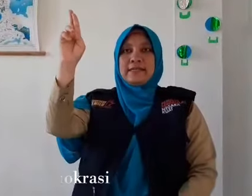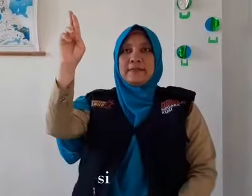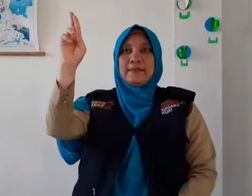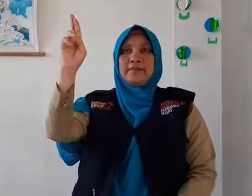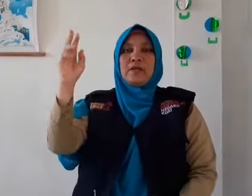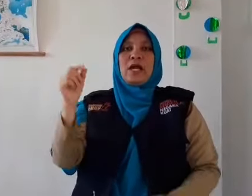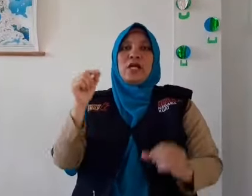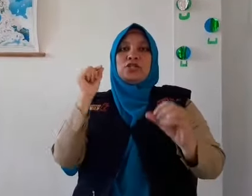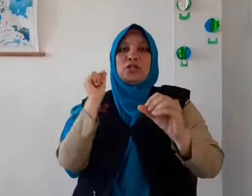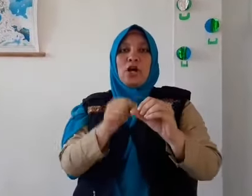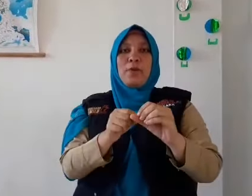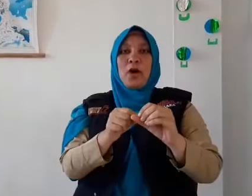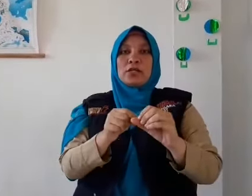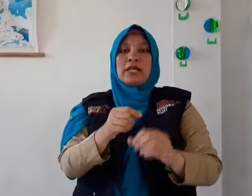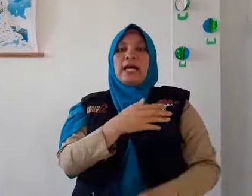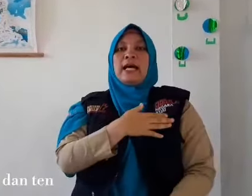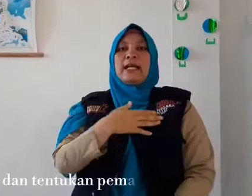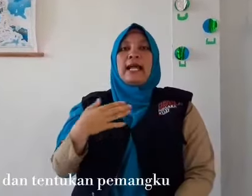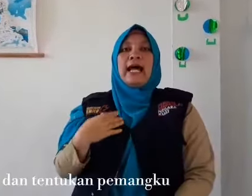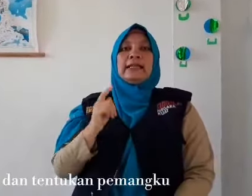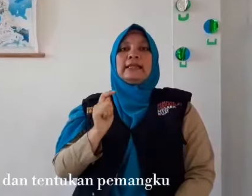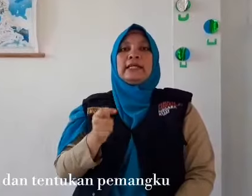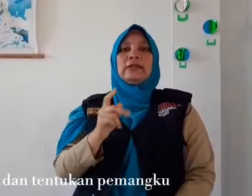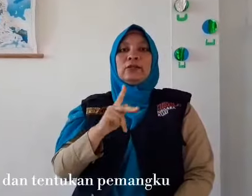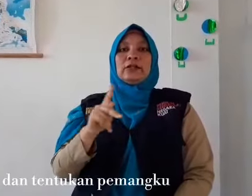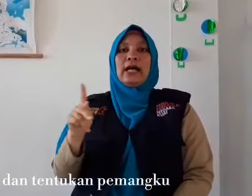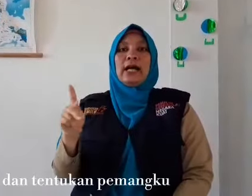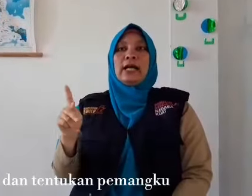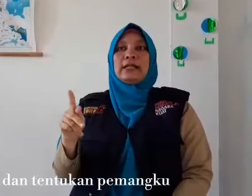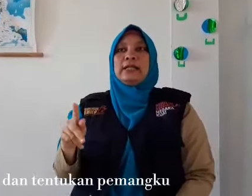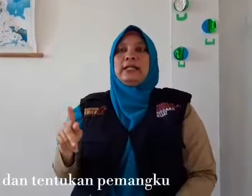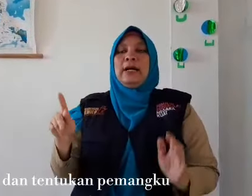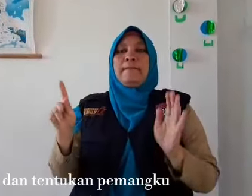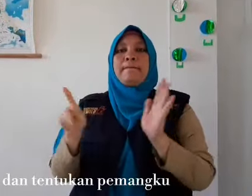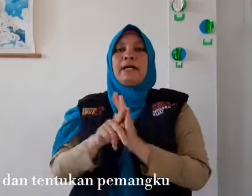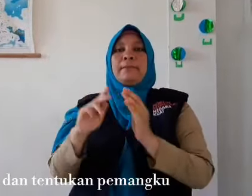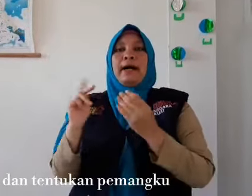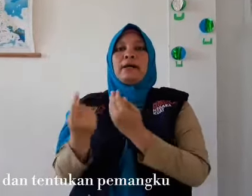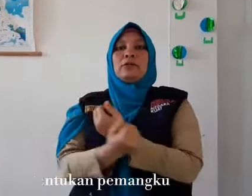berdemokrasi, coblos, dan tentukan pemangku